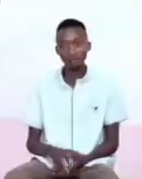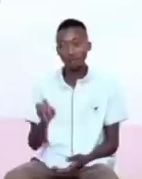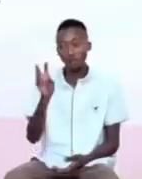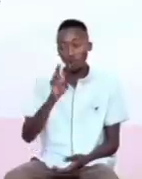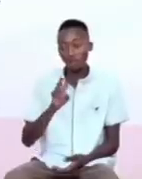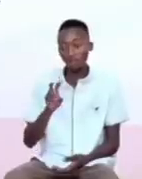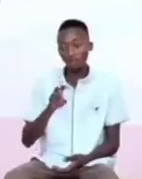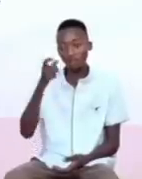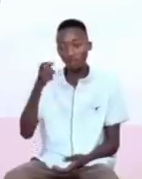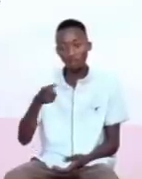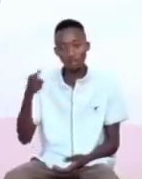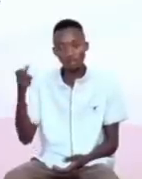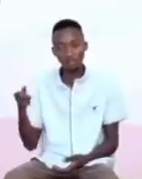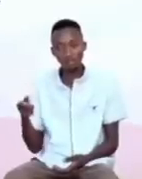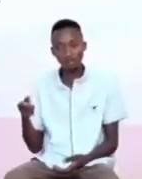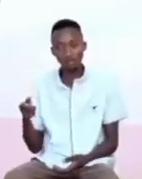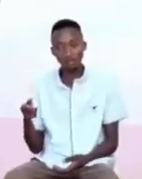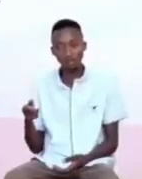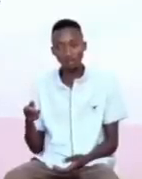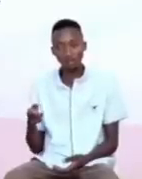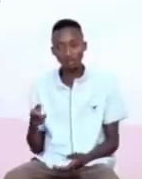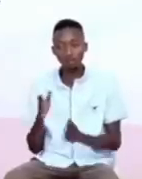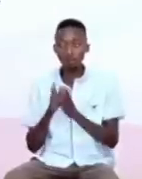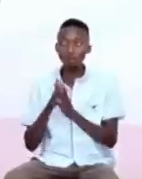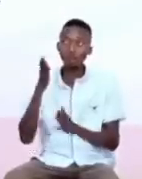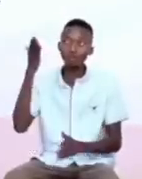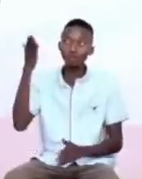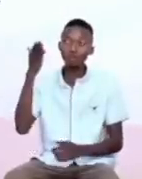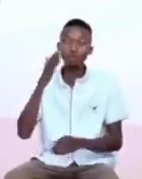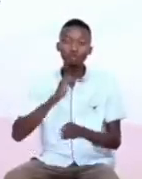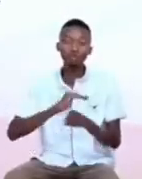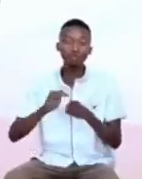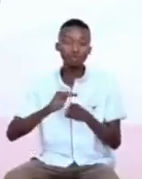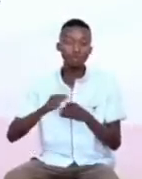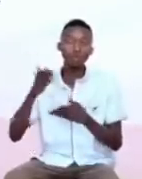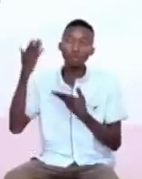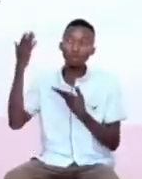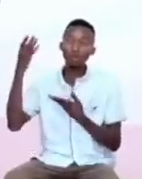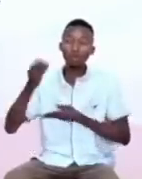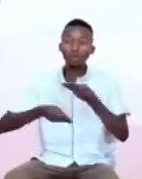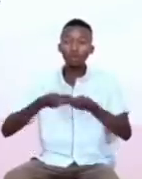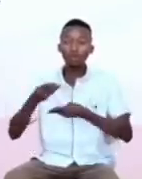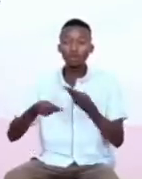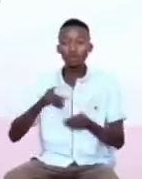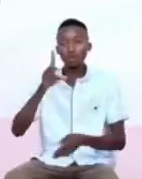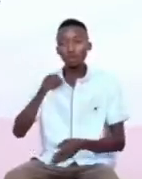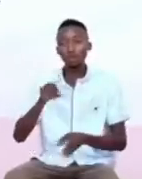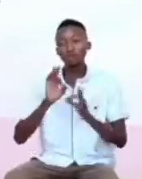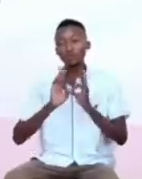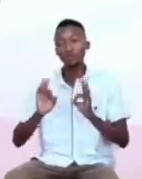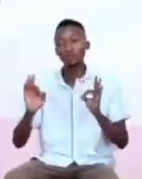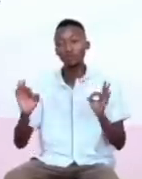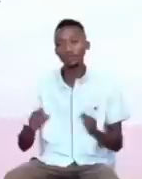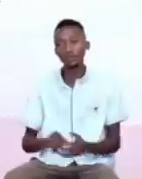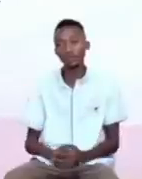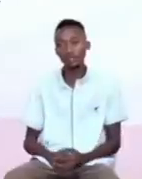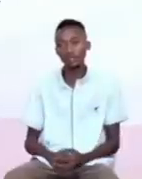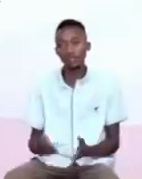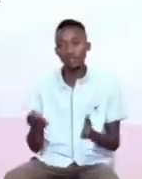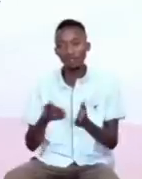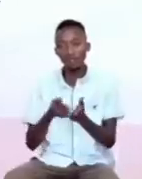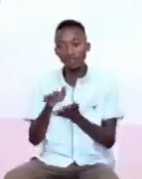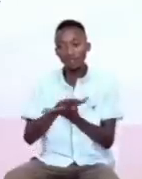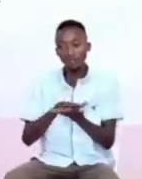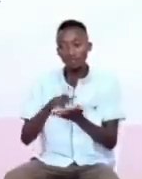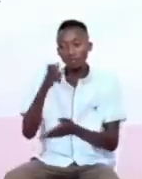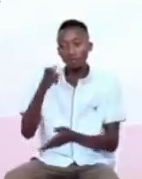Tunatafuta watu ambao kumtumikia Mungu wanamtumikia na kiuchumi wako vizuri. Yeye inafikia hatua watu